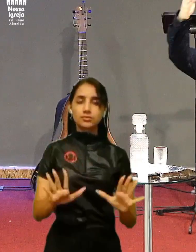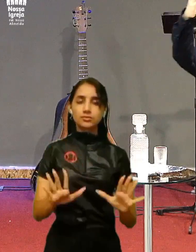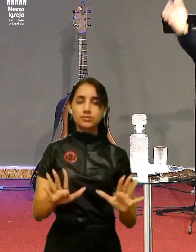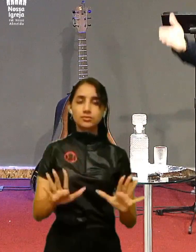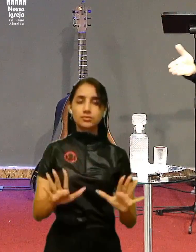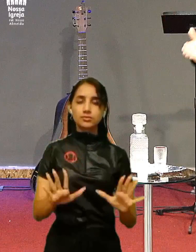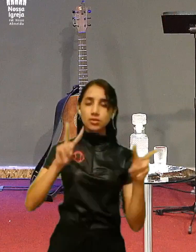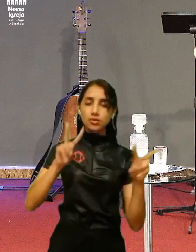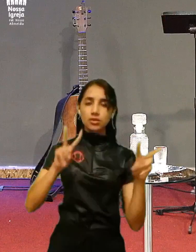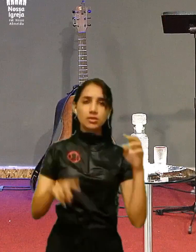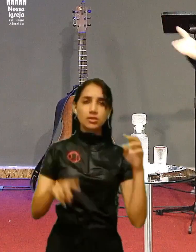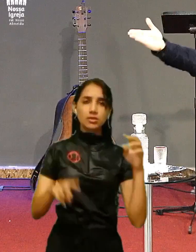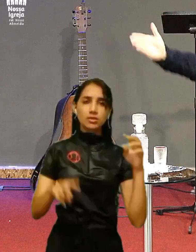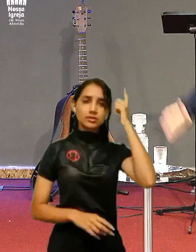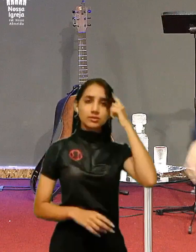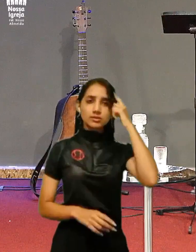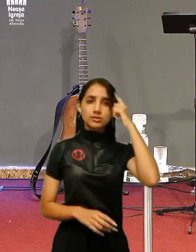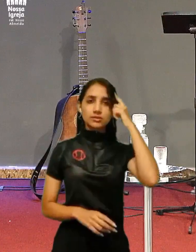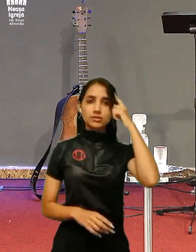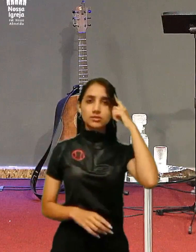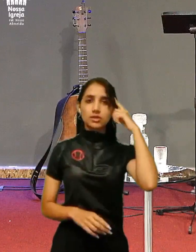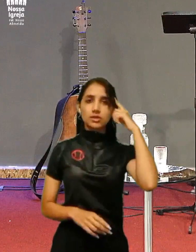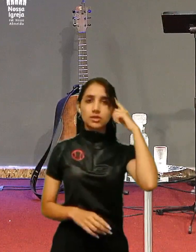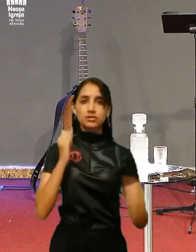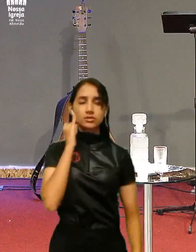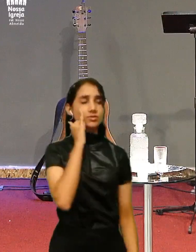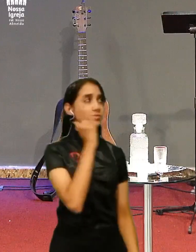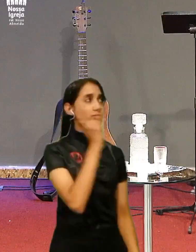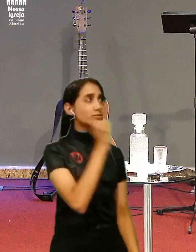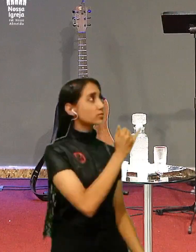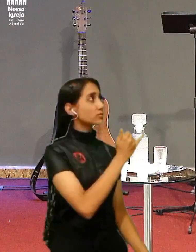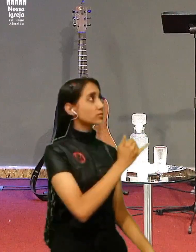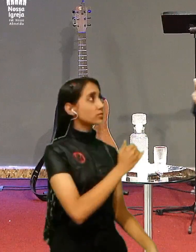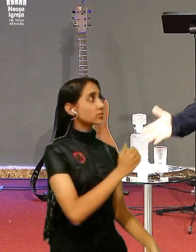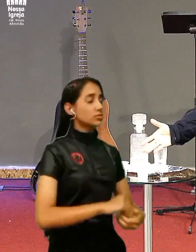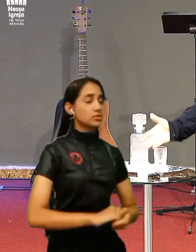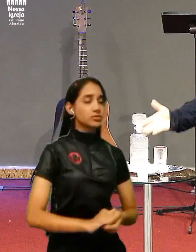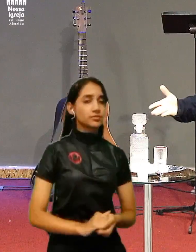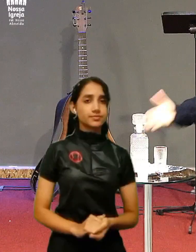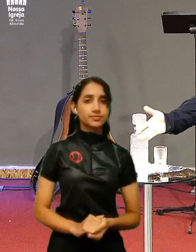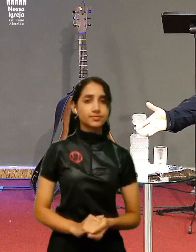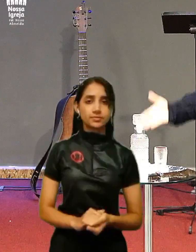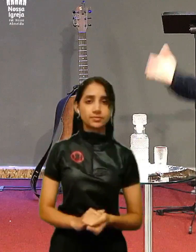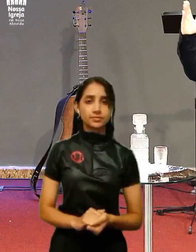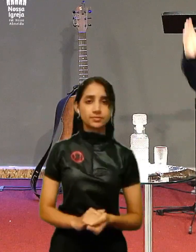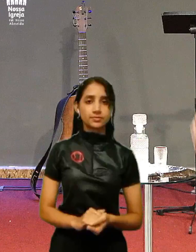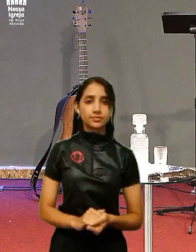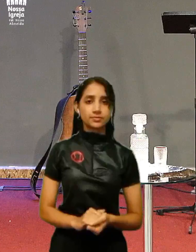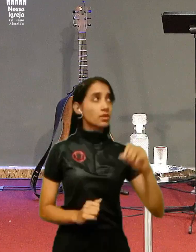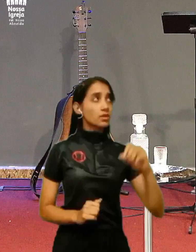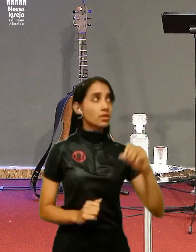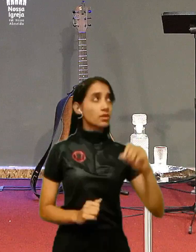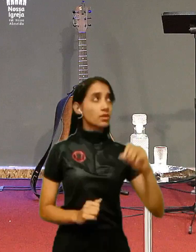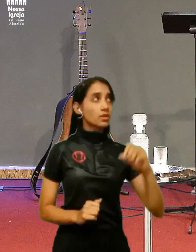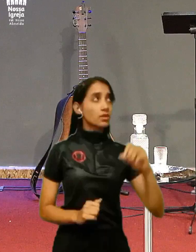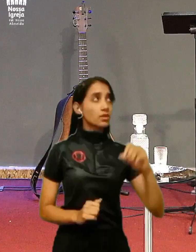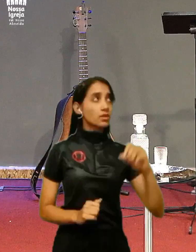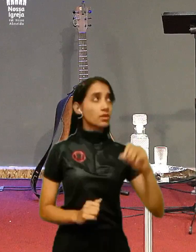justamente e responda aquilo que Ezequiel respondeu. Deus pergunta: acaso posso eu ressuscitar esses